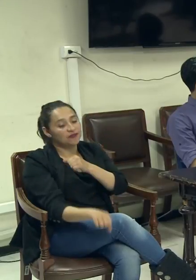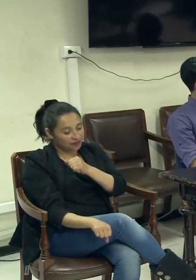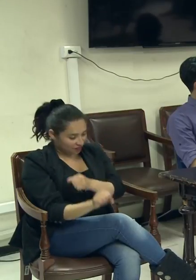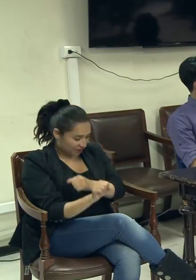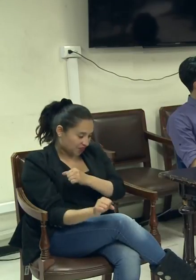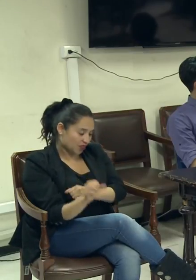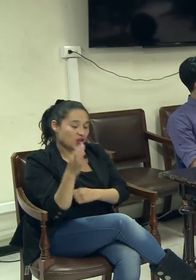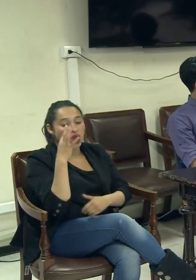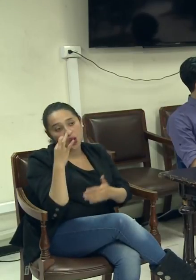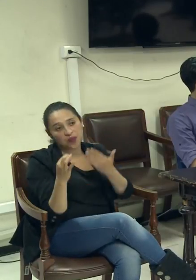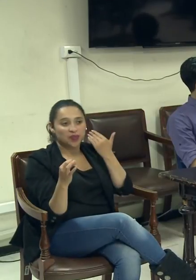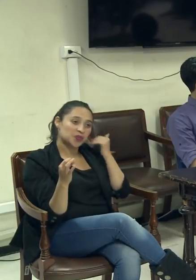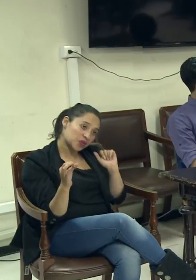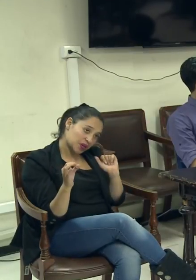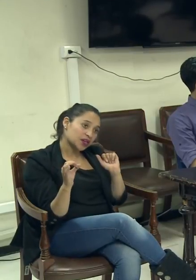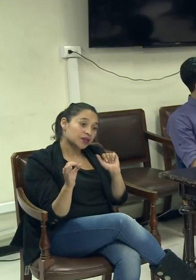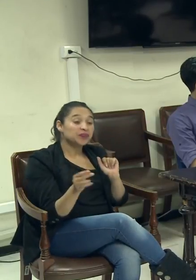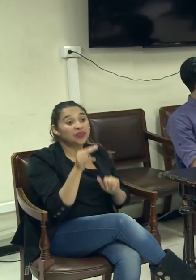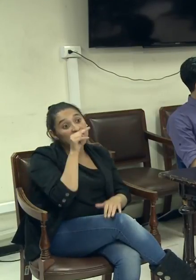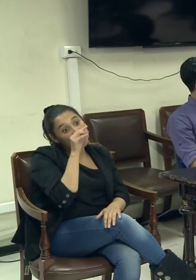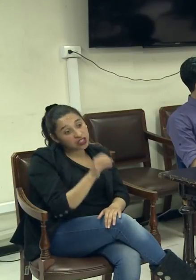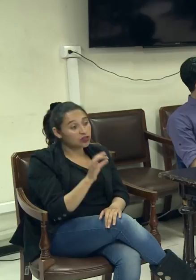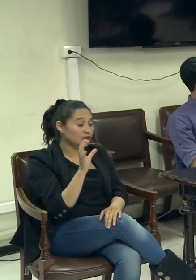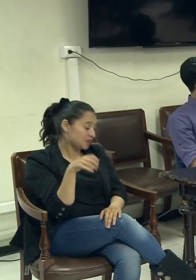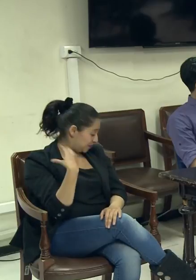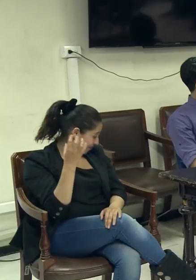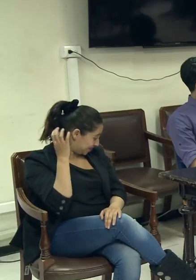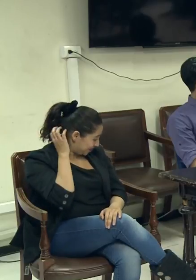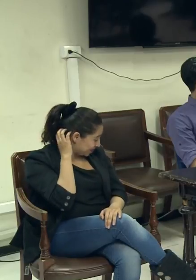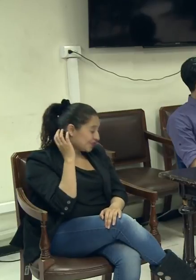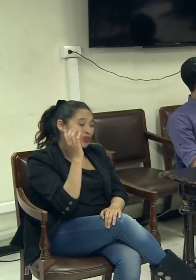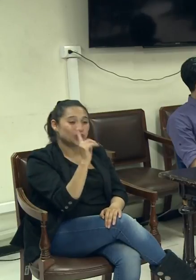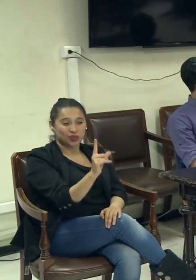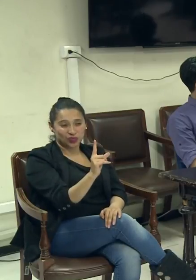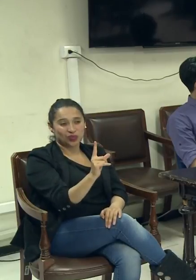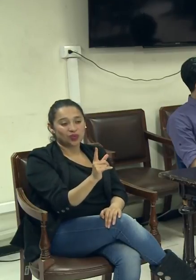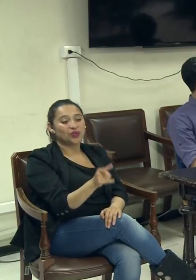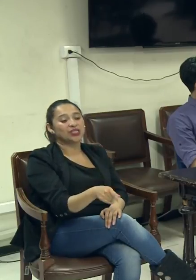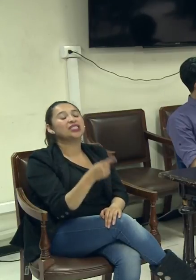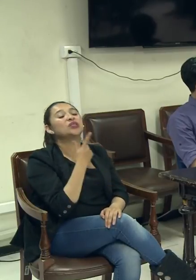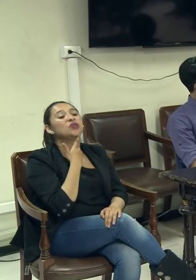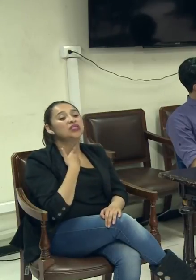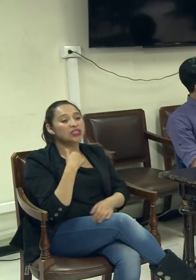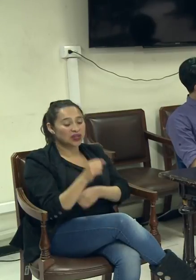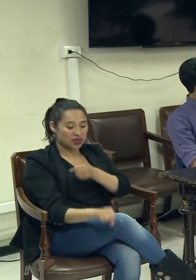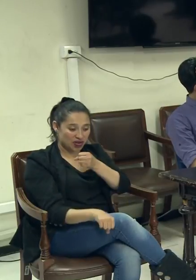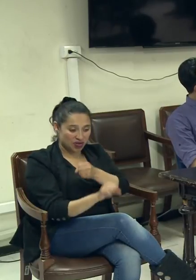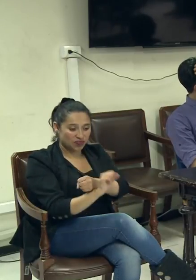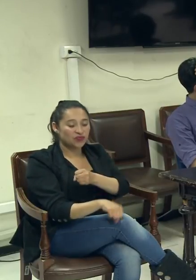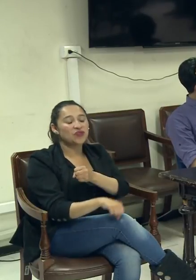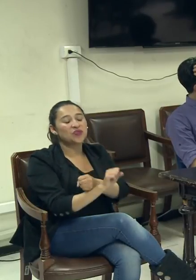Pero era obvio que le gustaba el fútbol. ¿Cómo hacer jugar a Juan?